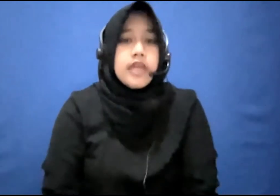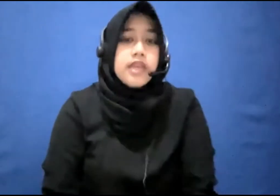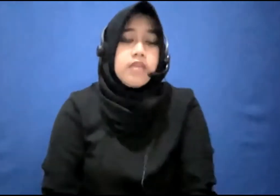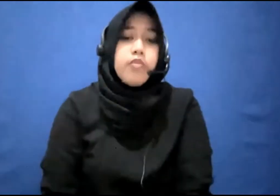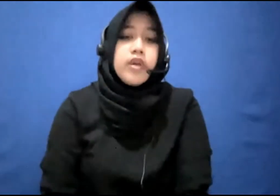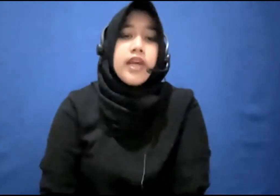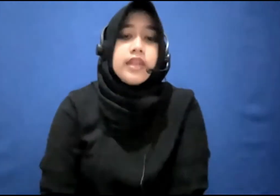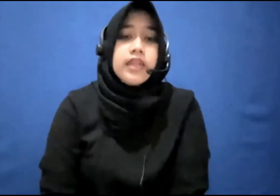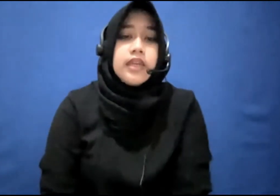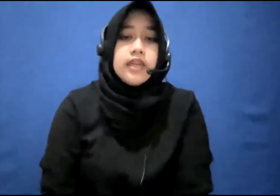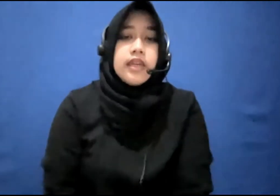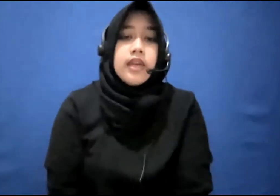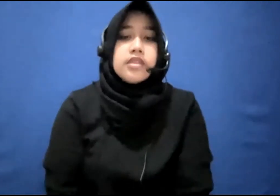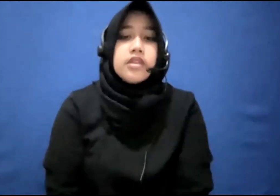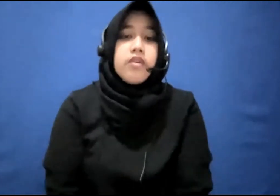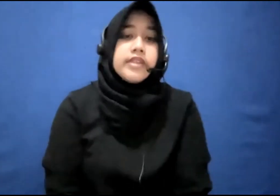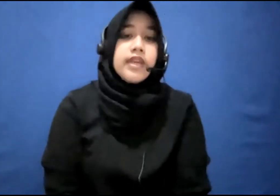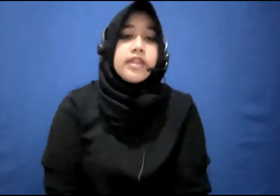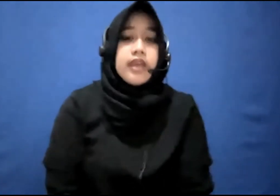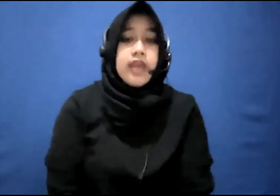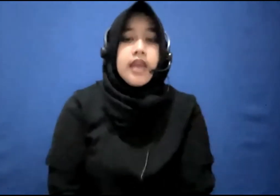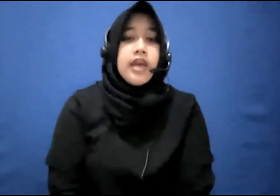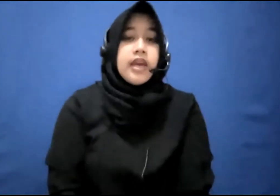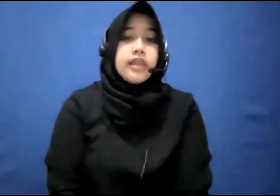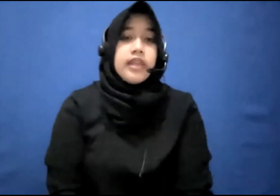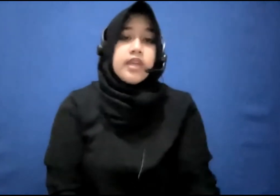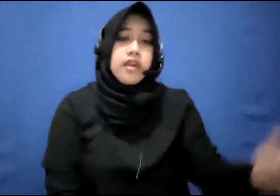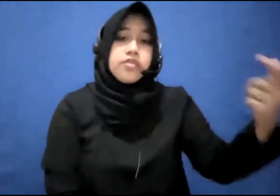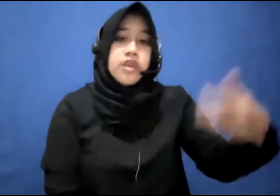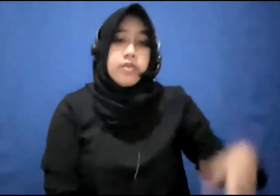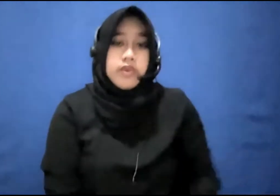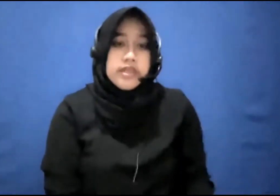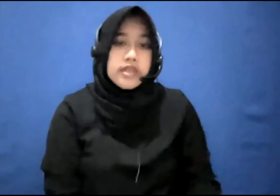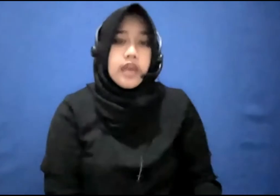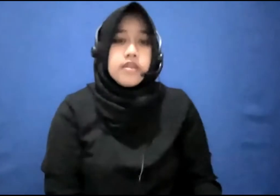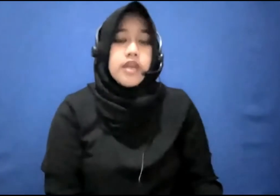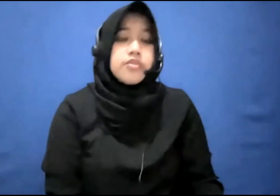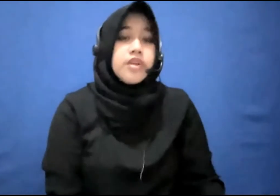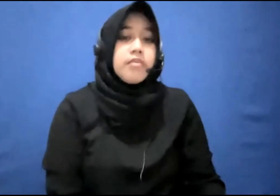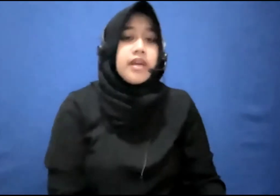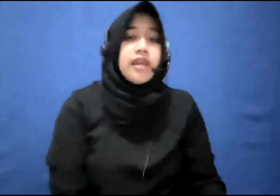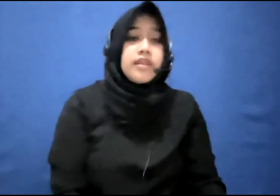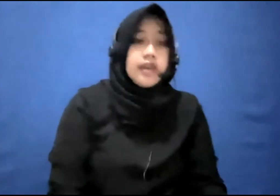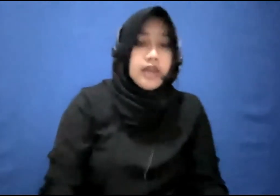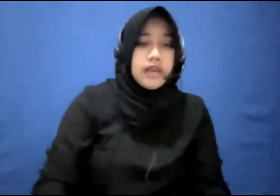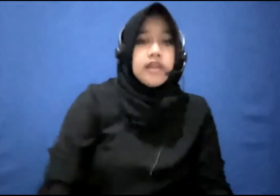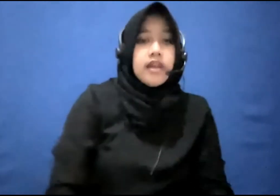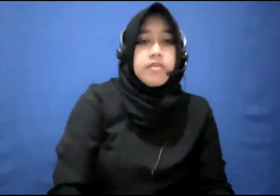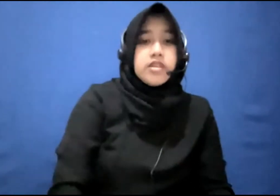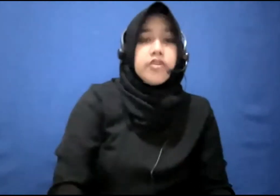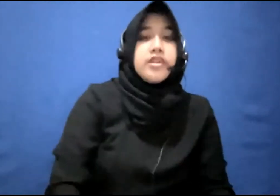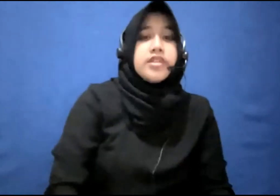Artikel, dan saya membuat artikel dari hasil wawancara saya. Ketika saya sudah menuliskan, saya sudah menggantikan ke dalam bahasa Indonesia